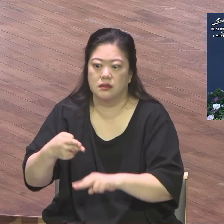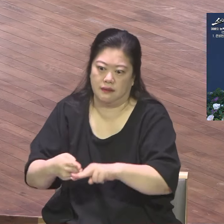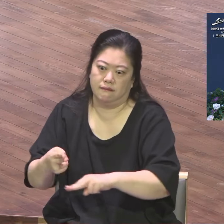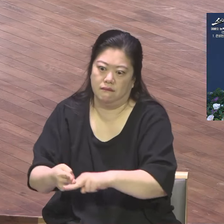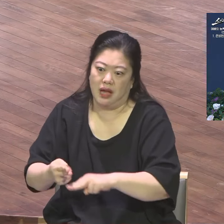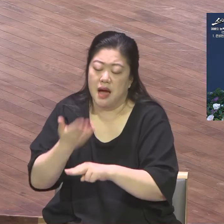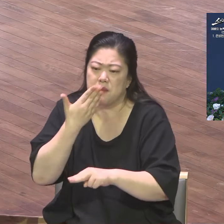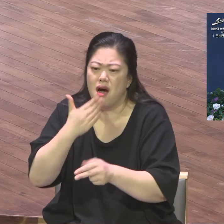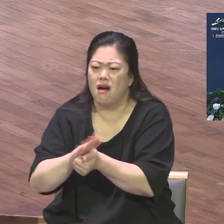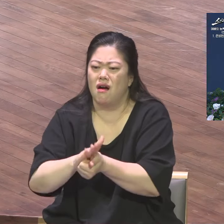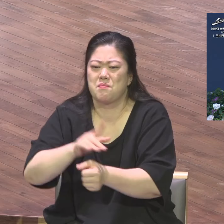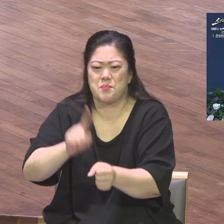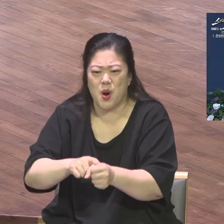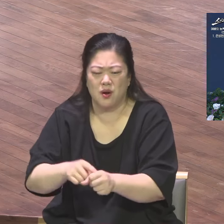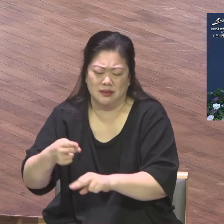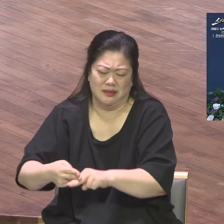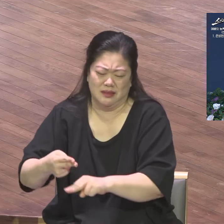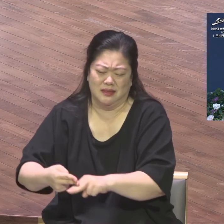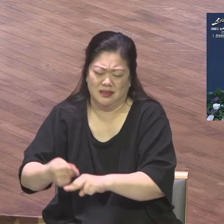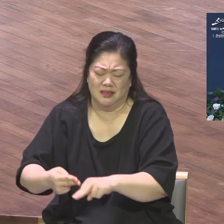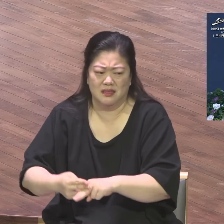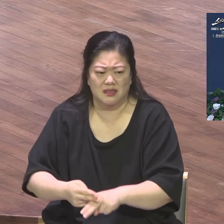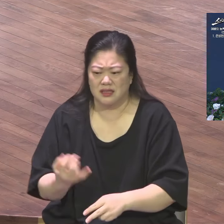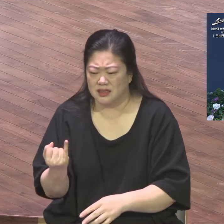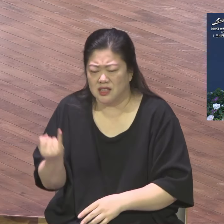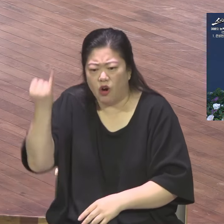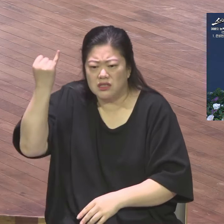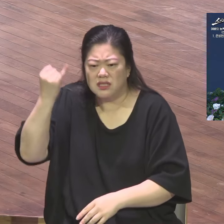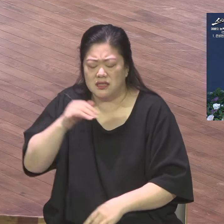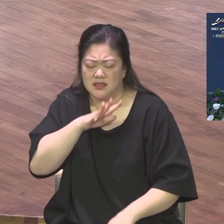마리아는 좋은 것을 선택하였느니라.